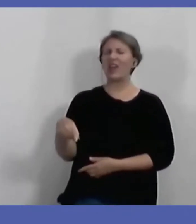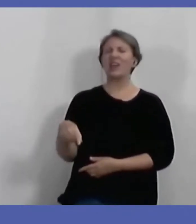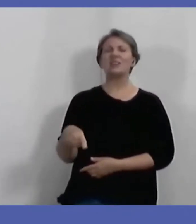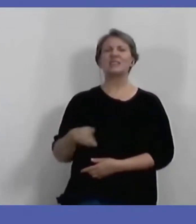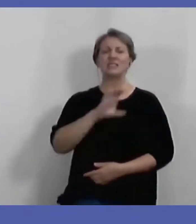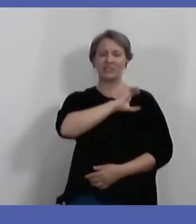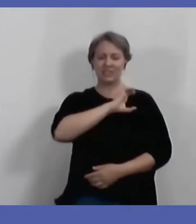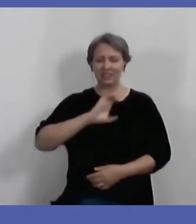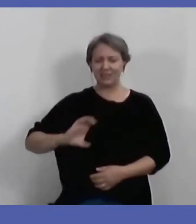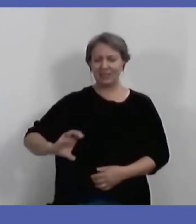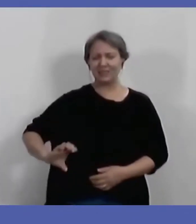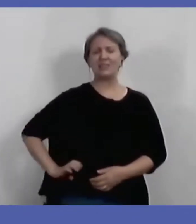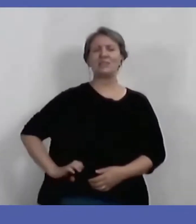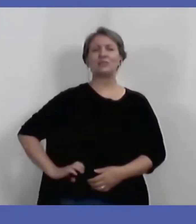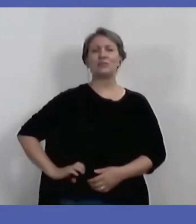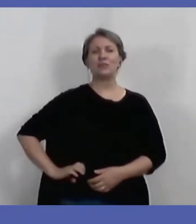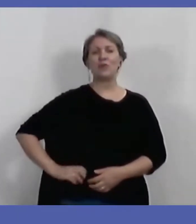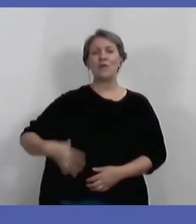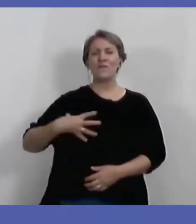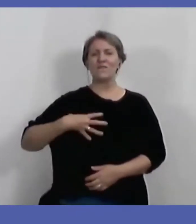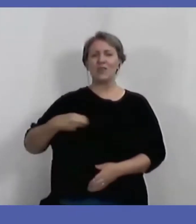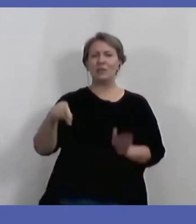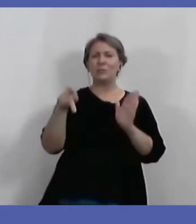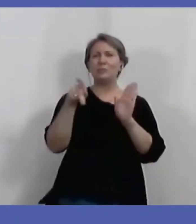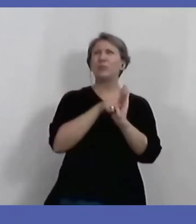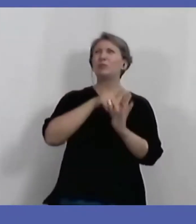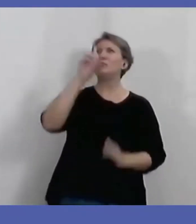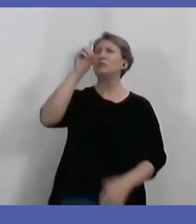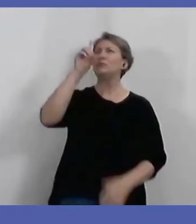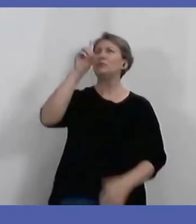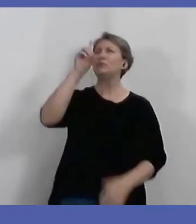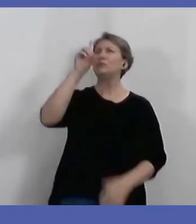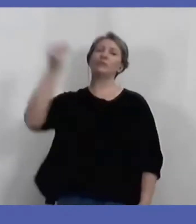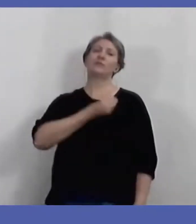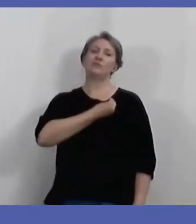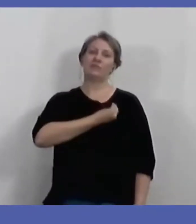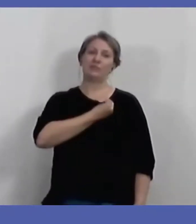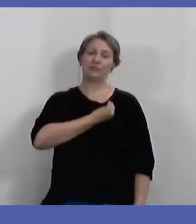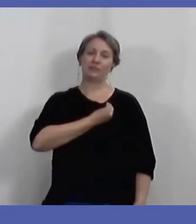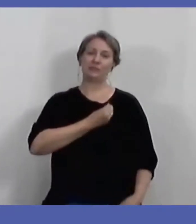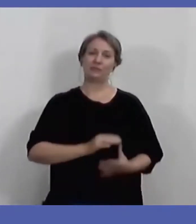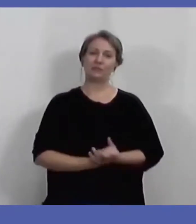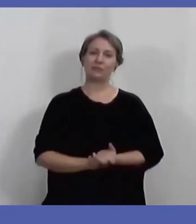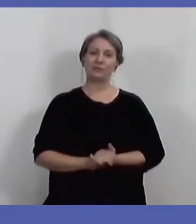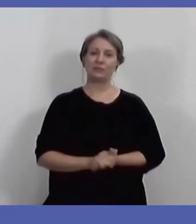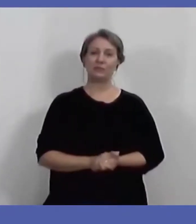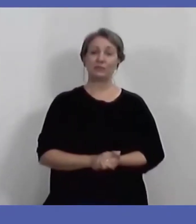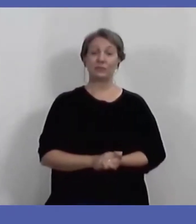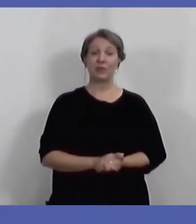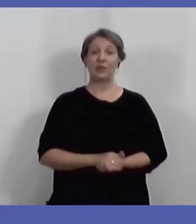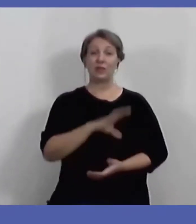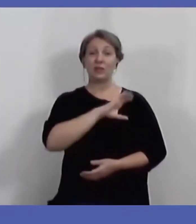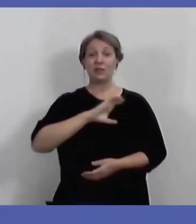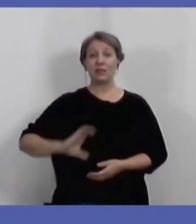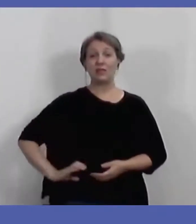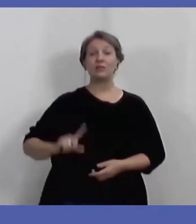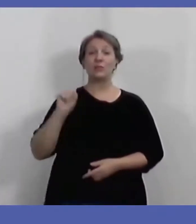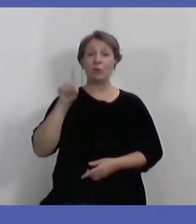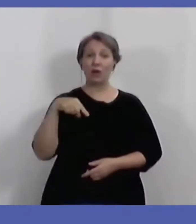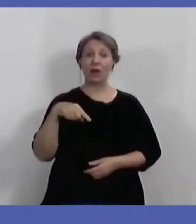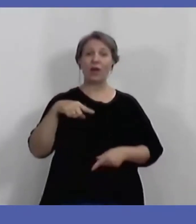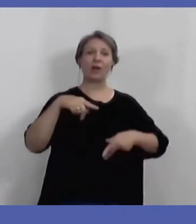o Filho do Deus vivo. Cristo é ungido,